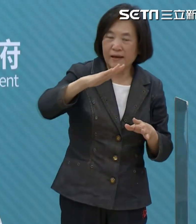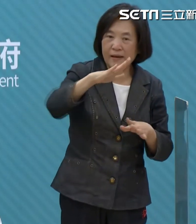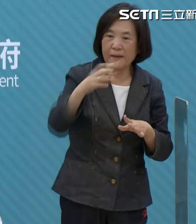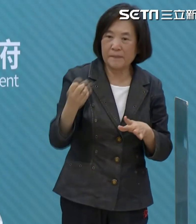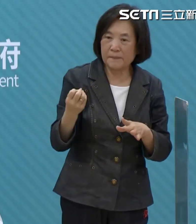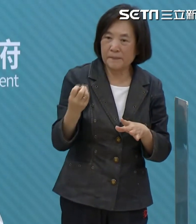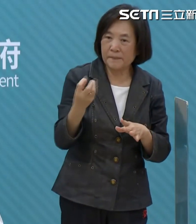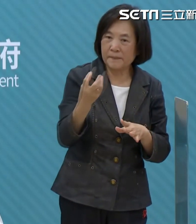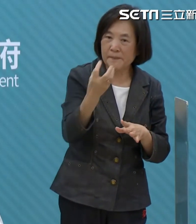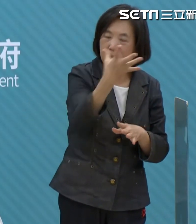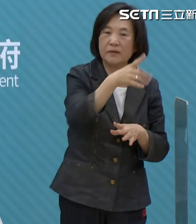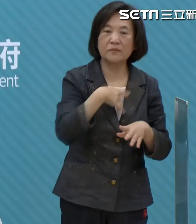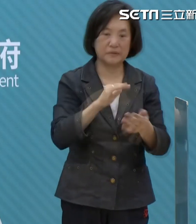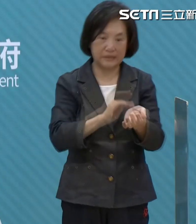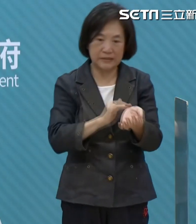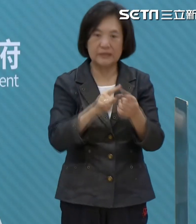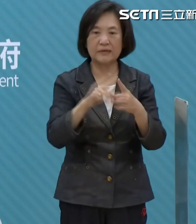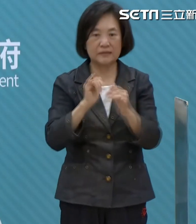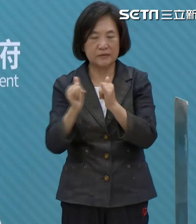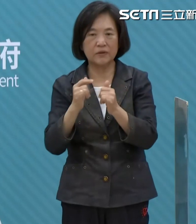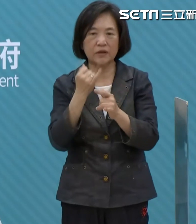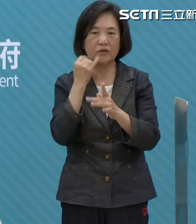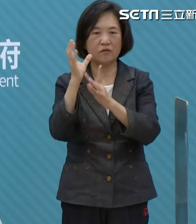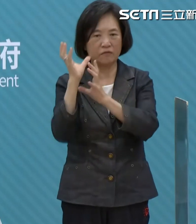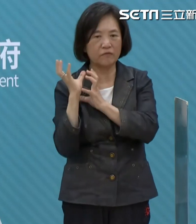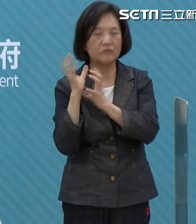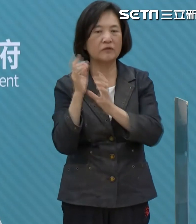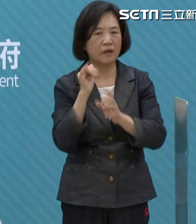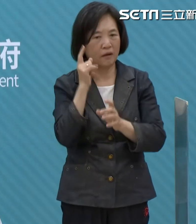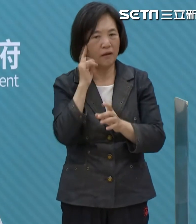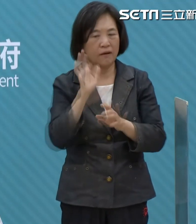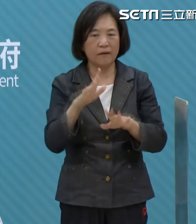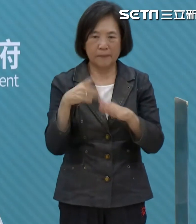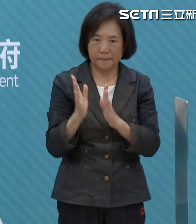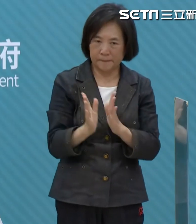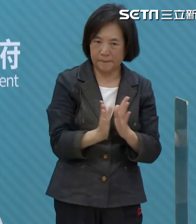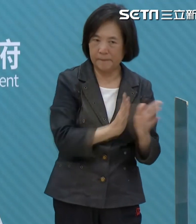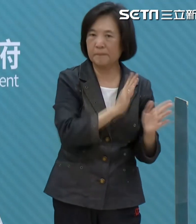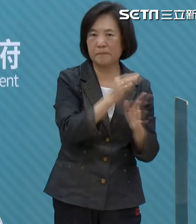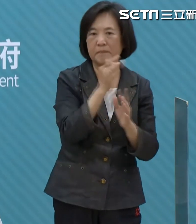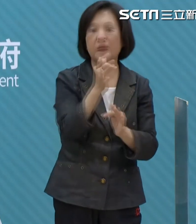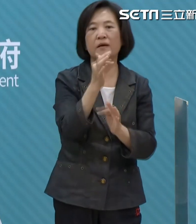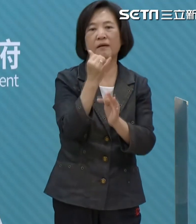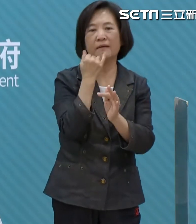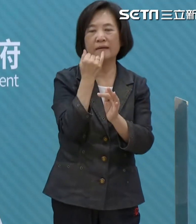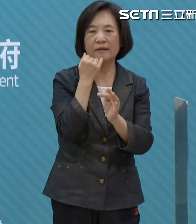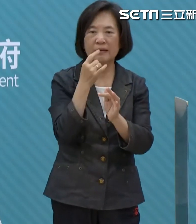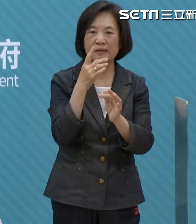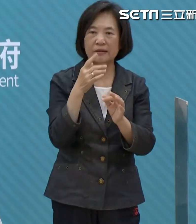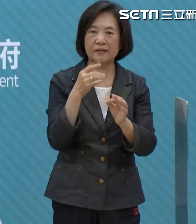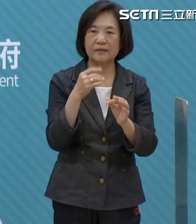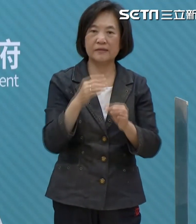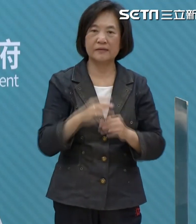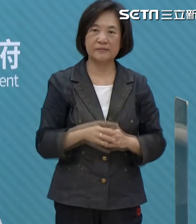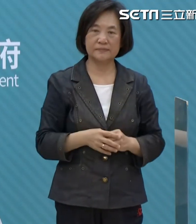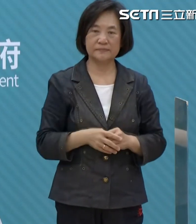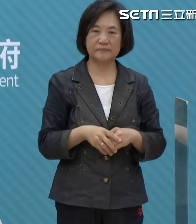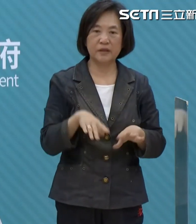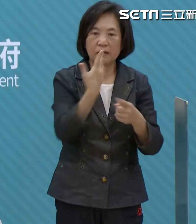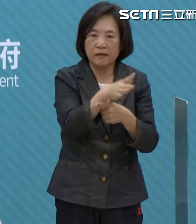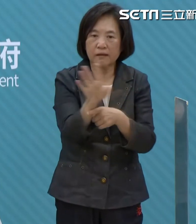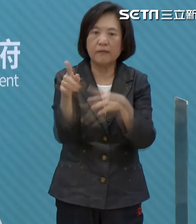社会体系都可以适应的比较好，那也绝对可以因为这样降低死亡